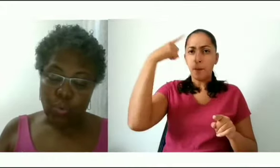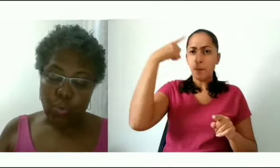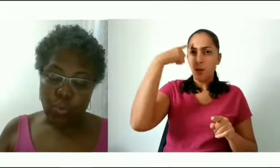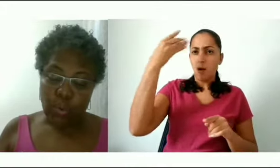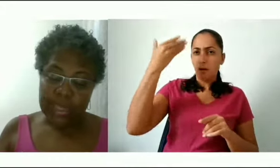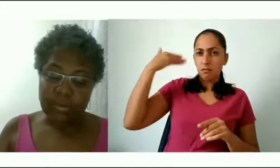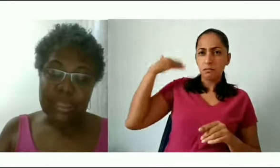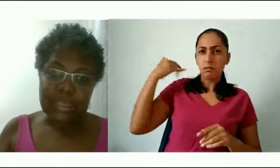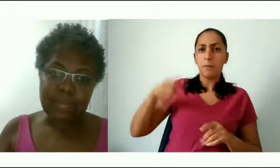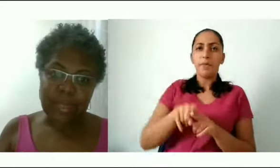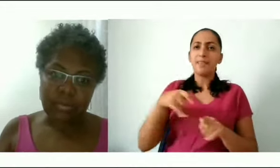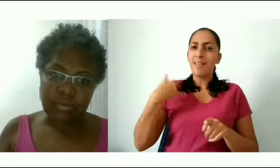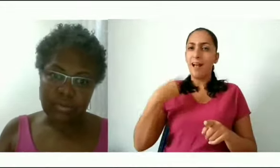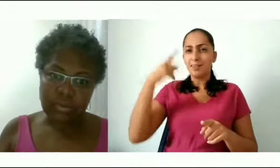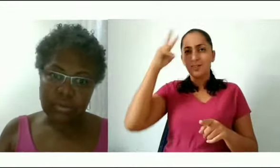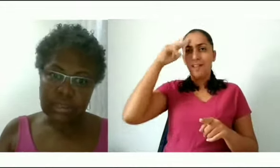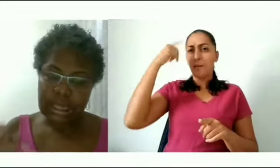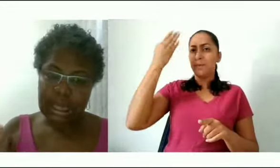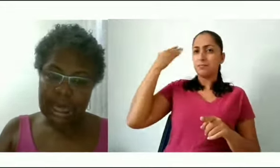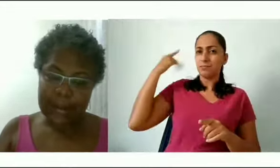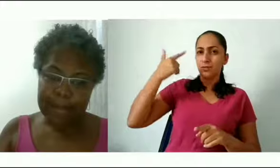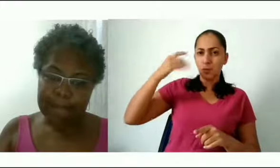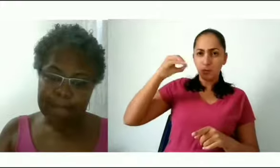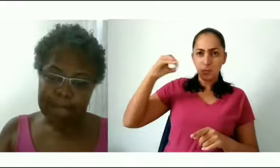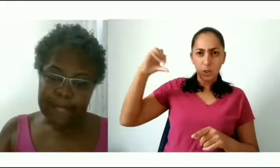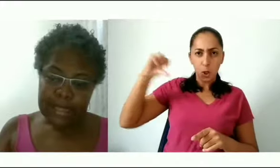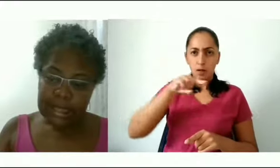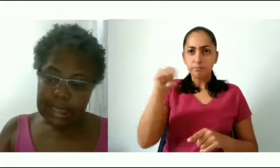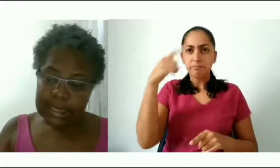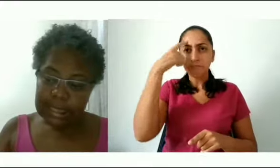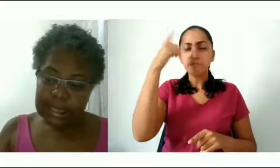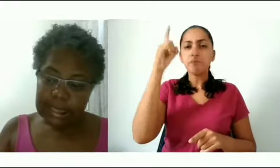o recrudescimento